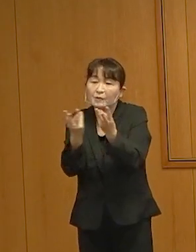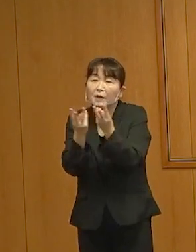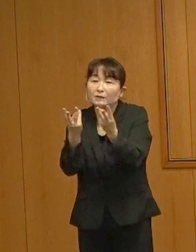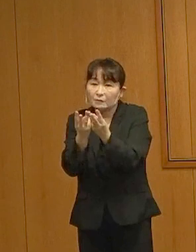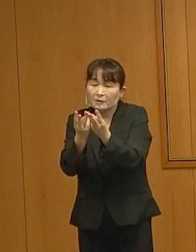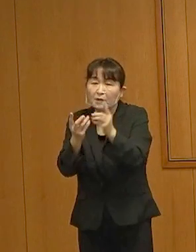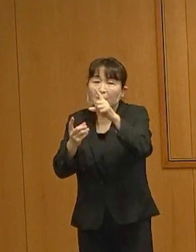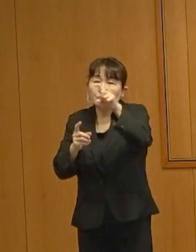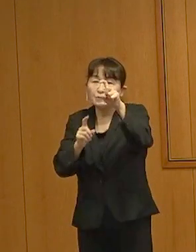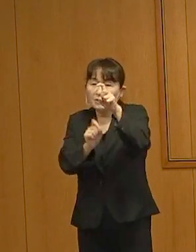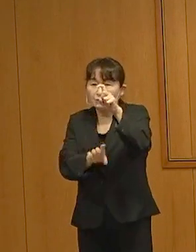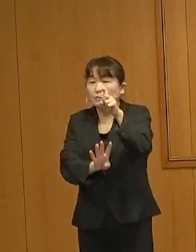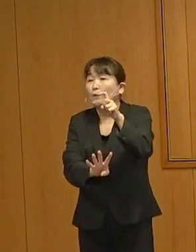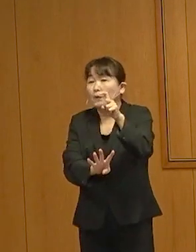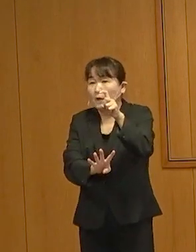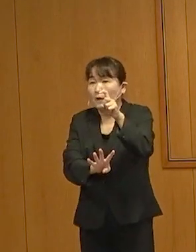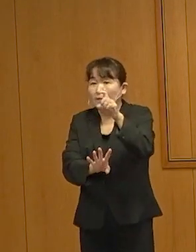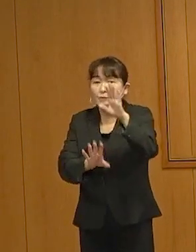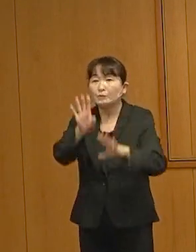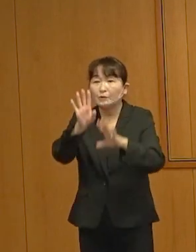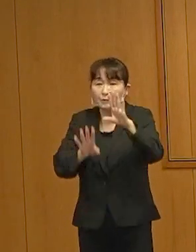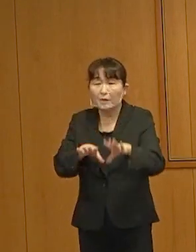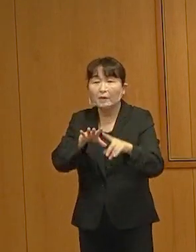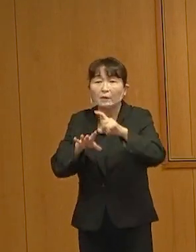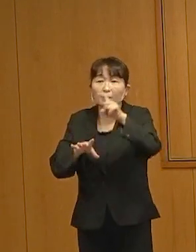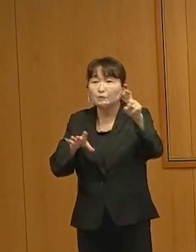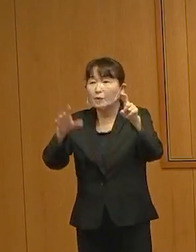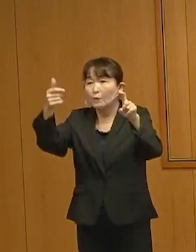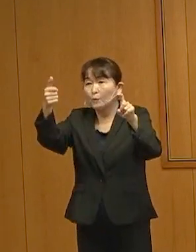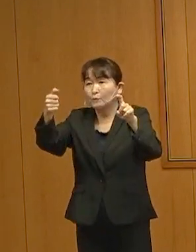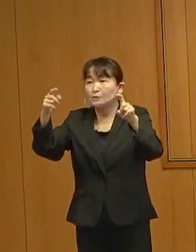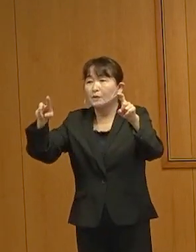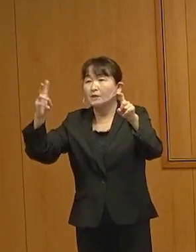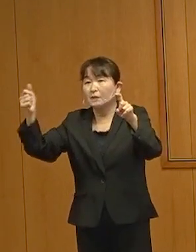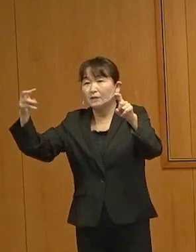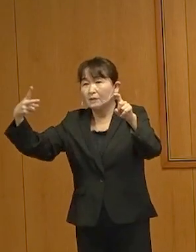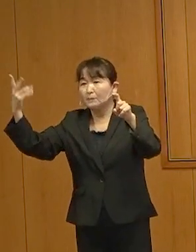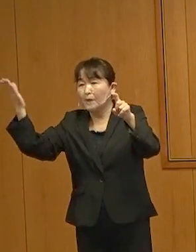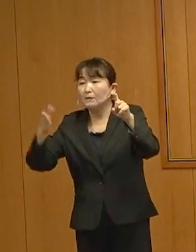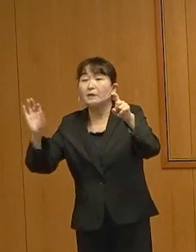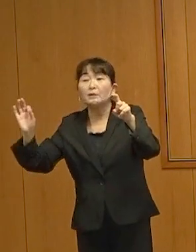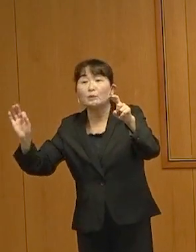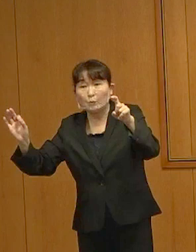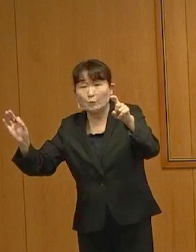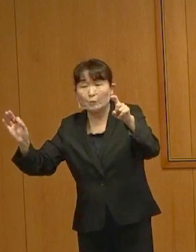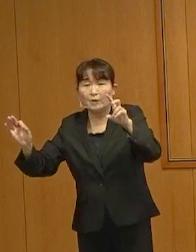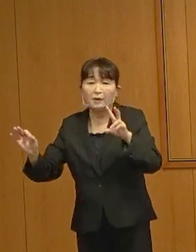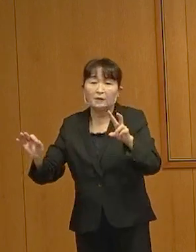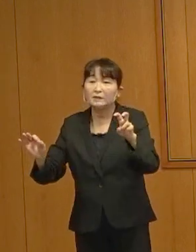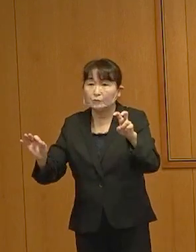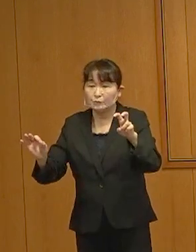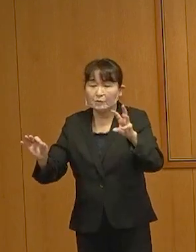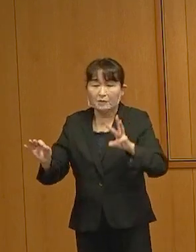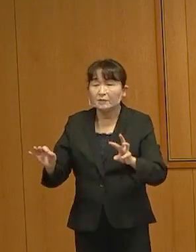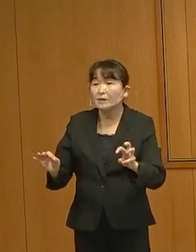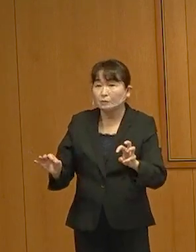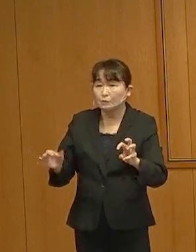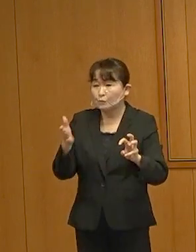10月4日の時点では10代で 53.2%、 あと20代30代